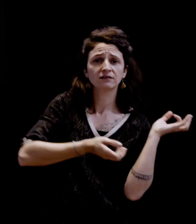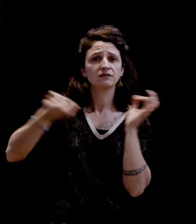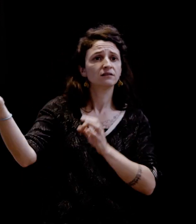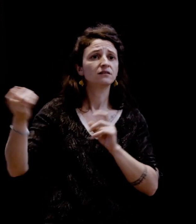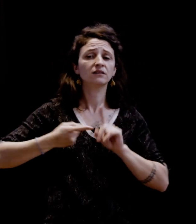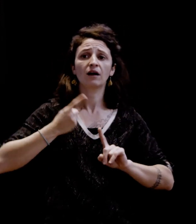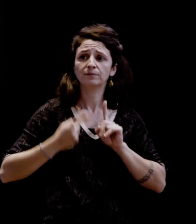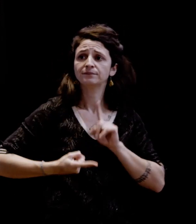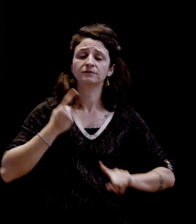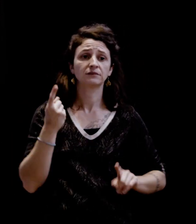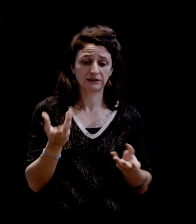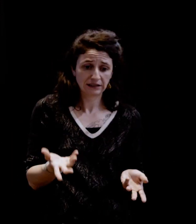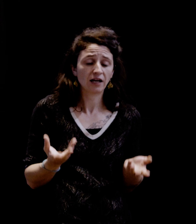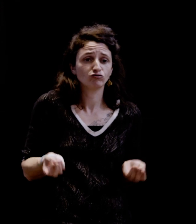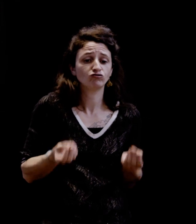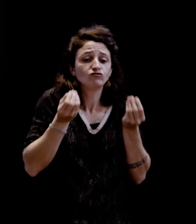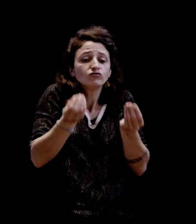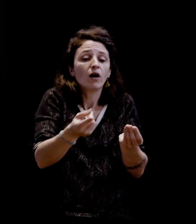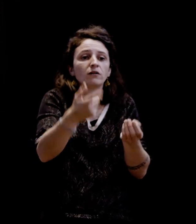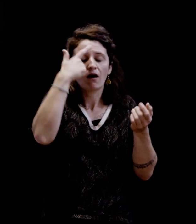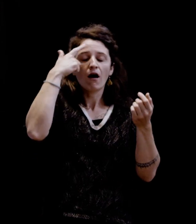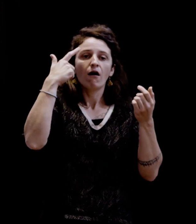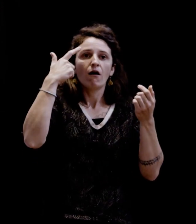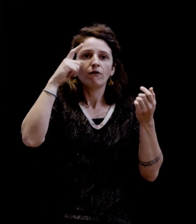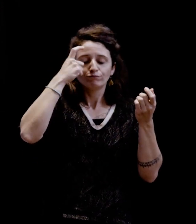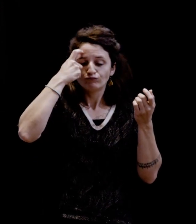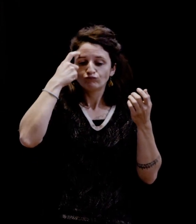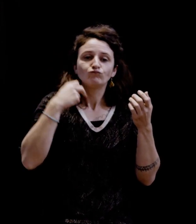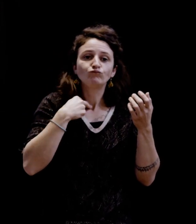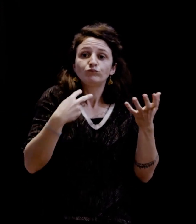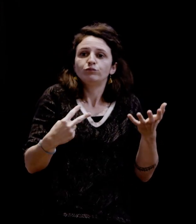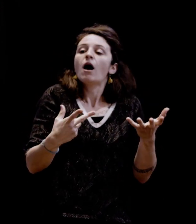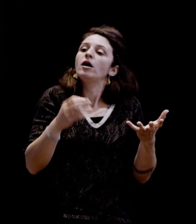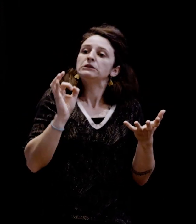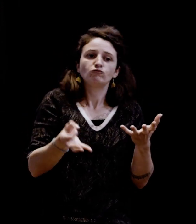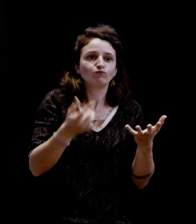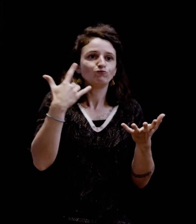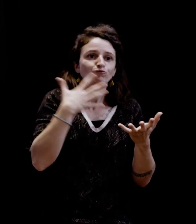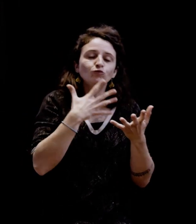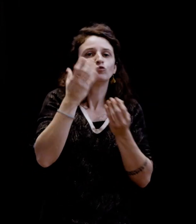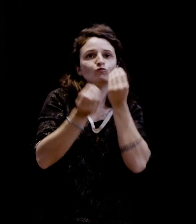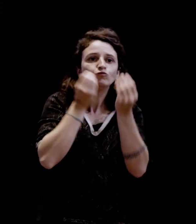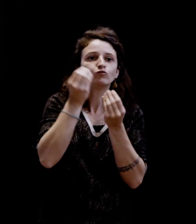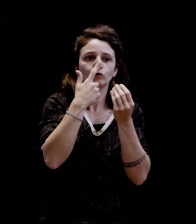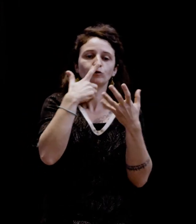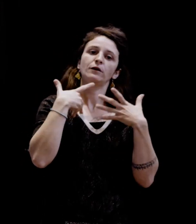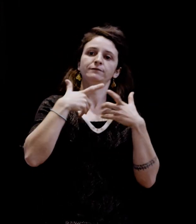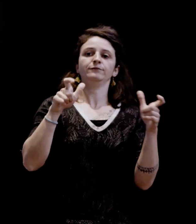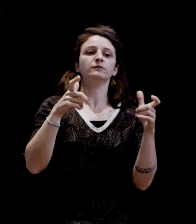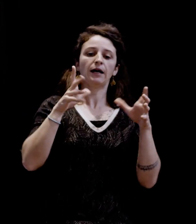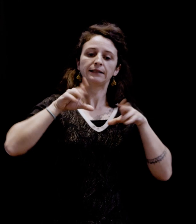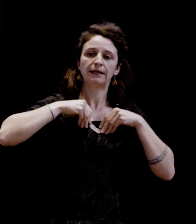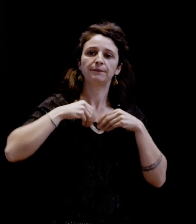dentaire, etc., qui va désacraliser cette relation et qui va, dans ces problèmes généraux